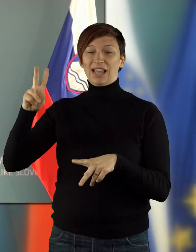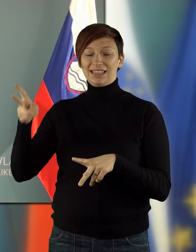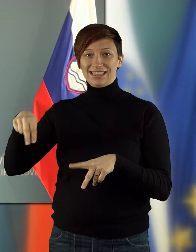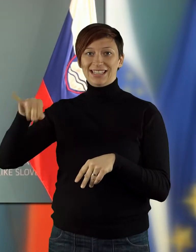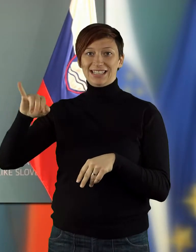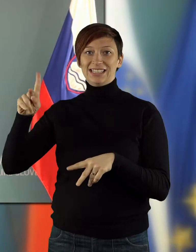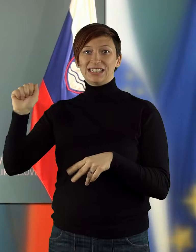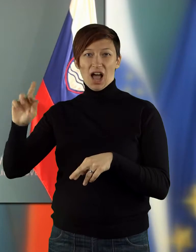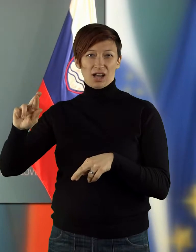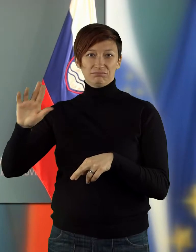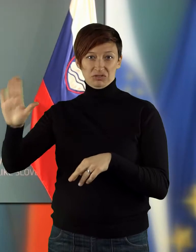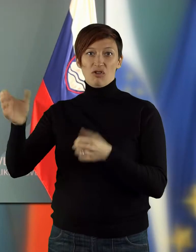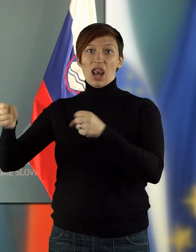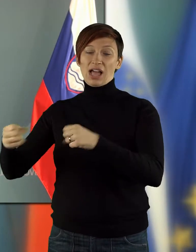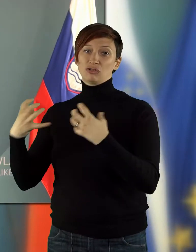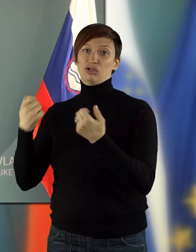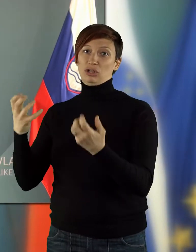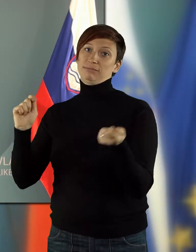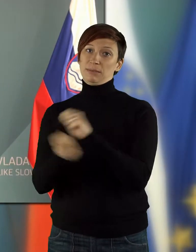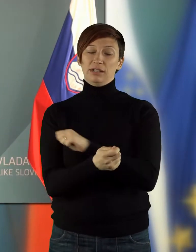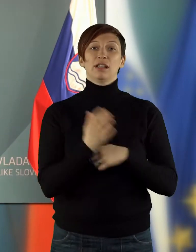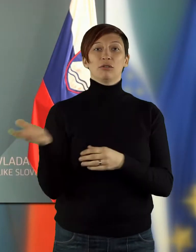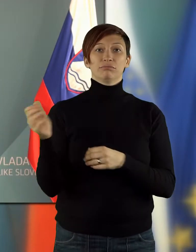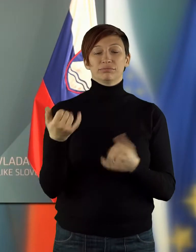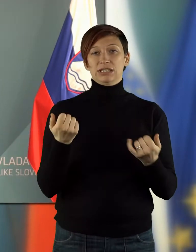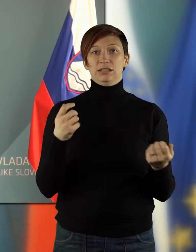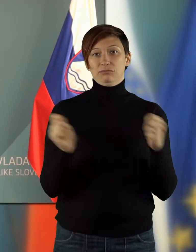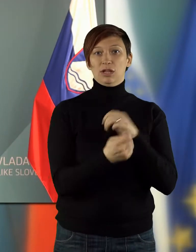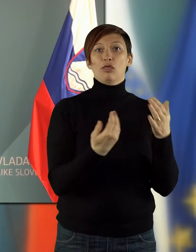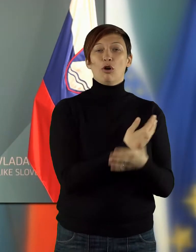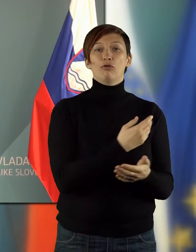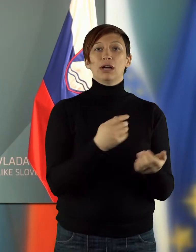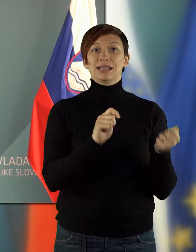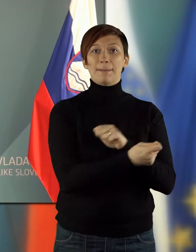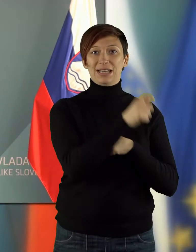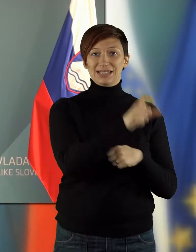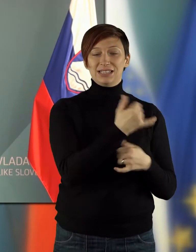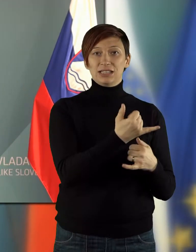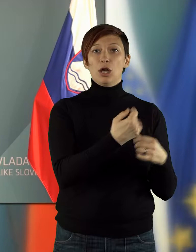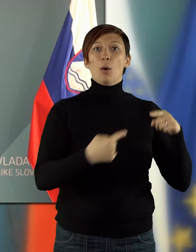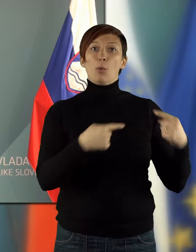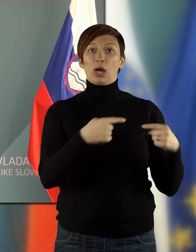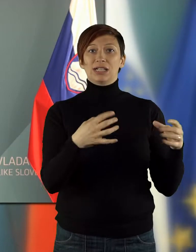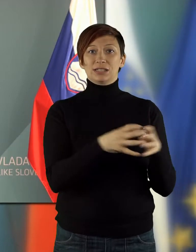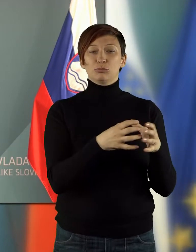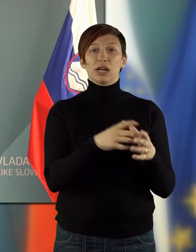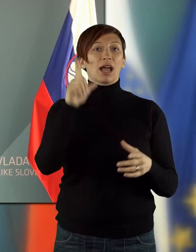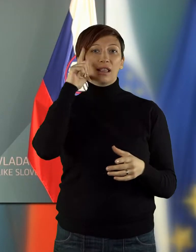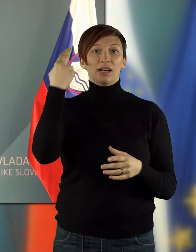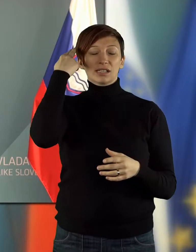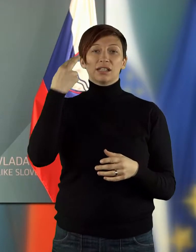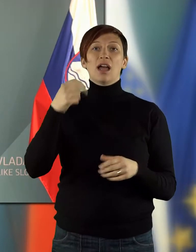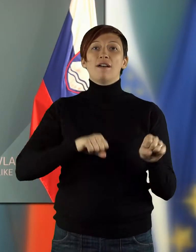njegovo lastno željo in da na njegovo mesto vstopi njegova dosedanja namestnica v tej pogajalski